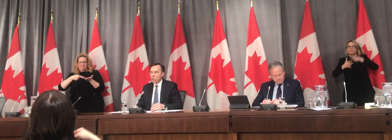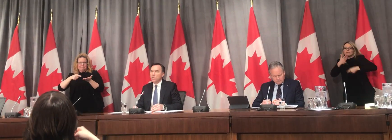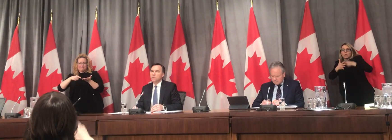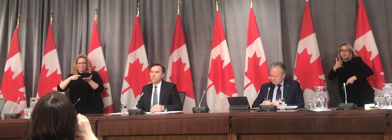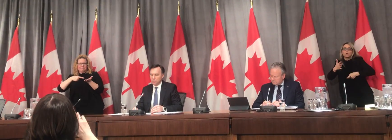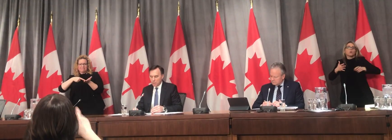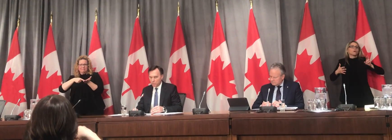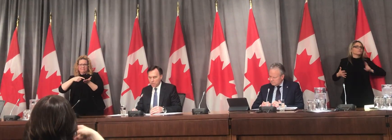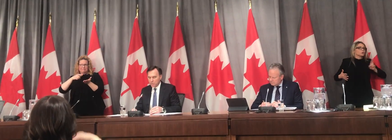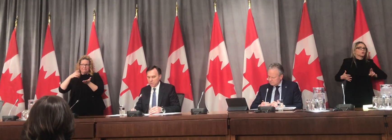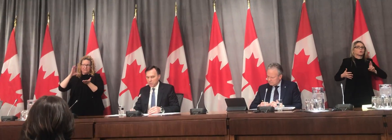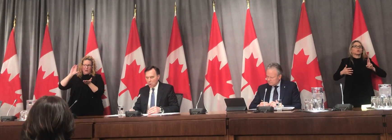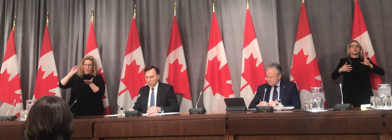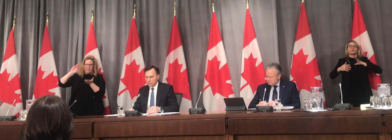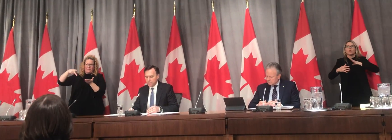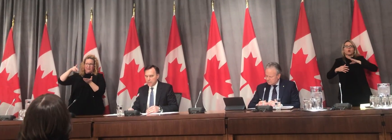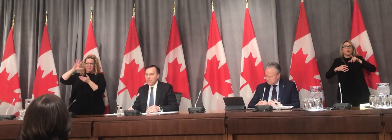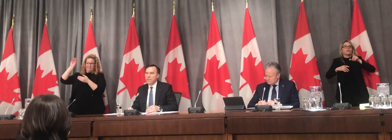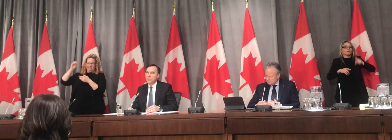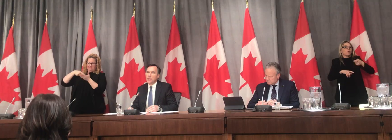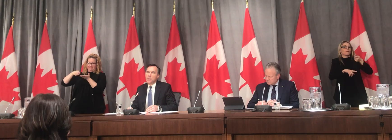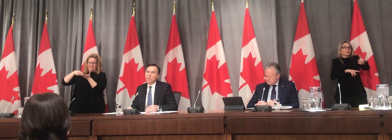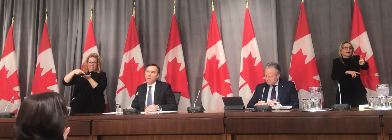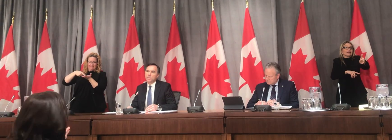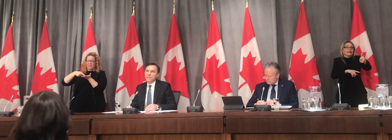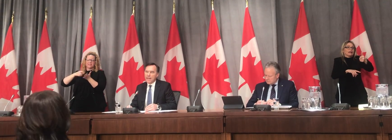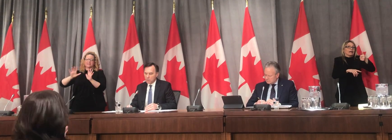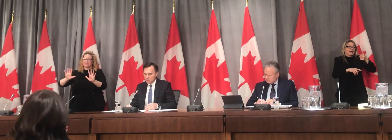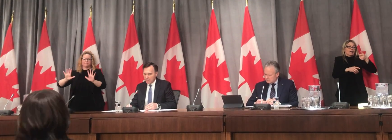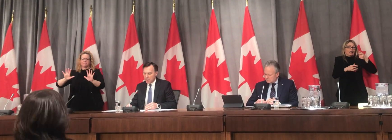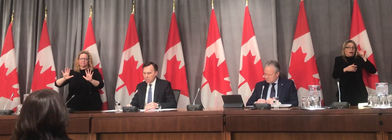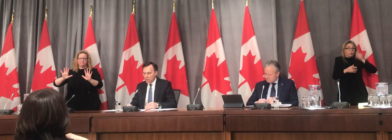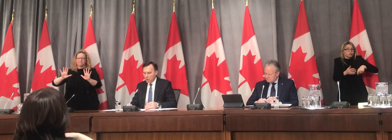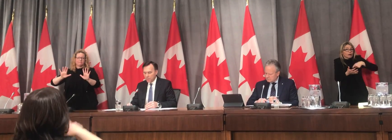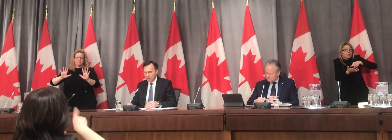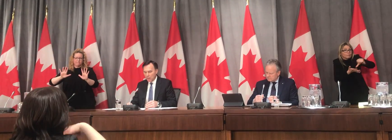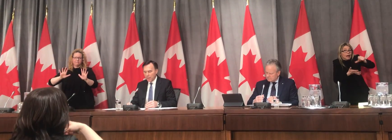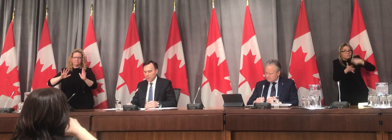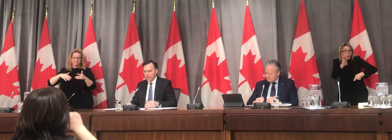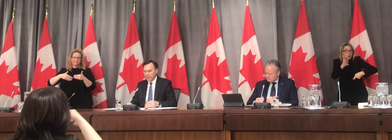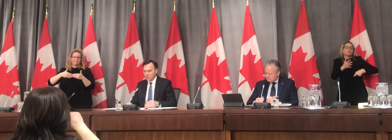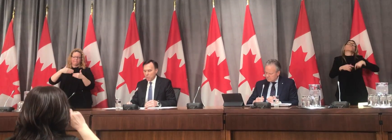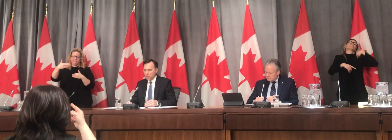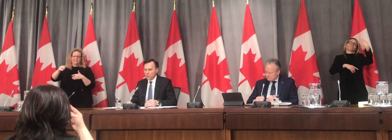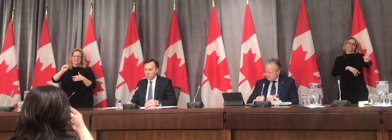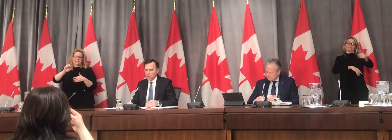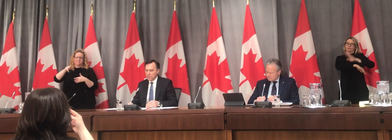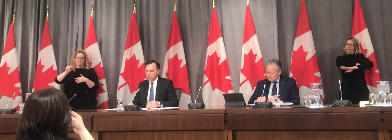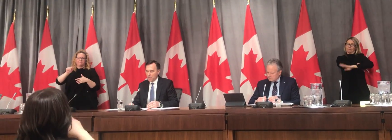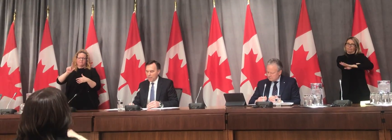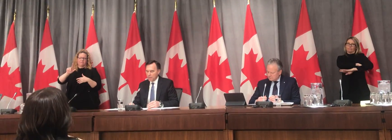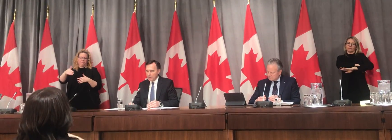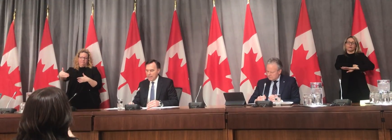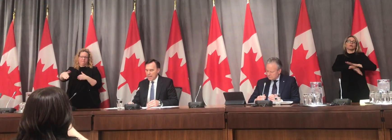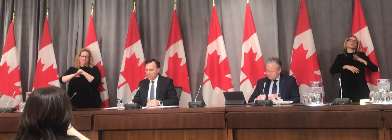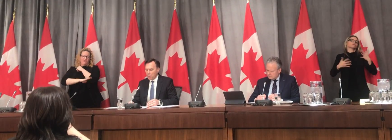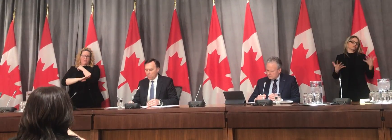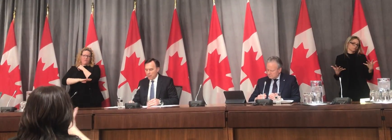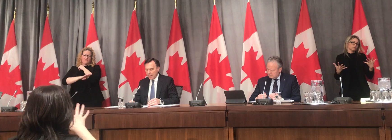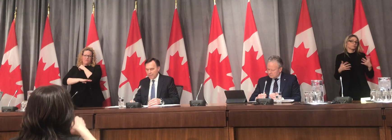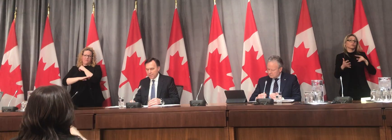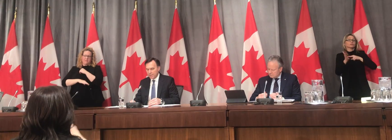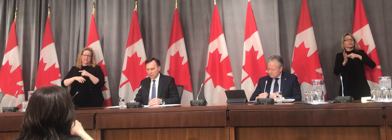payer avant le 1er septembre. Cela libère 55 millions de dollars d'allègements fiscaux temporaires